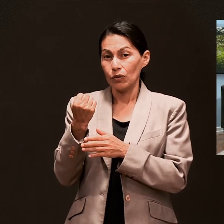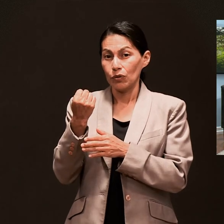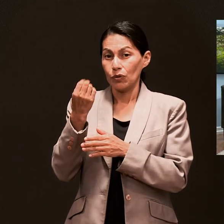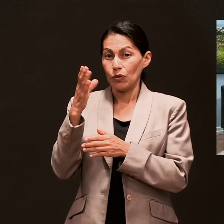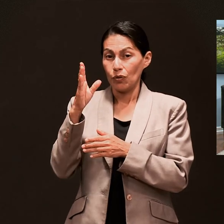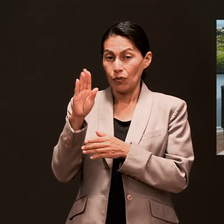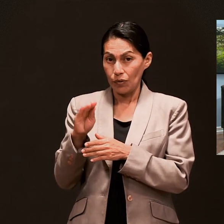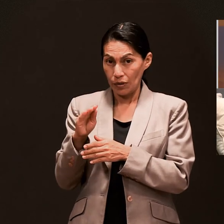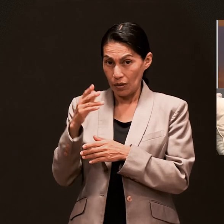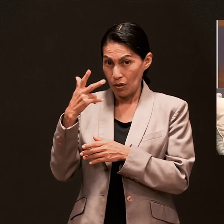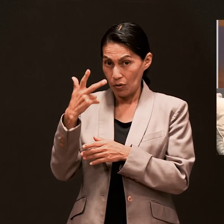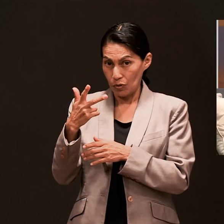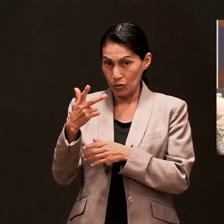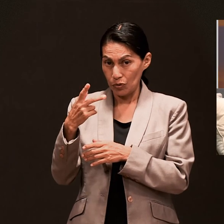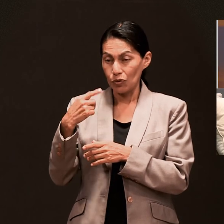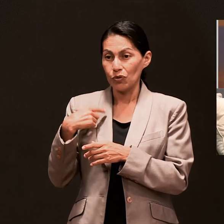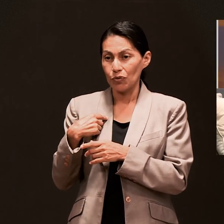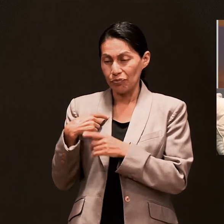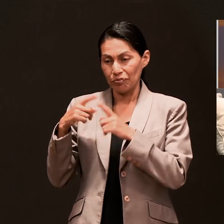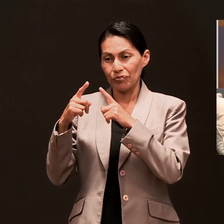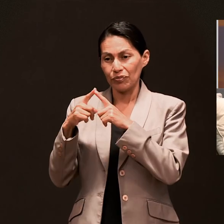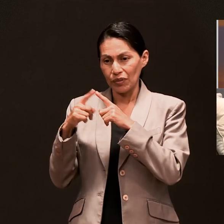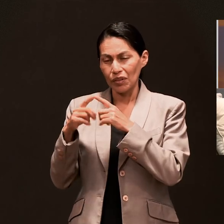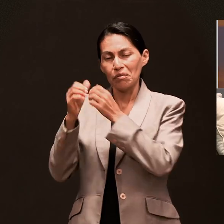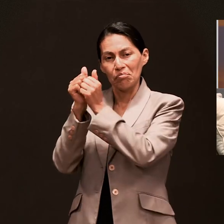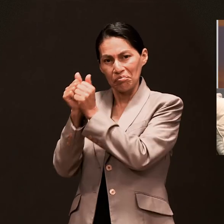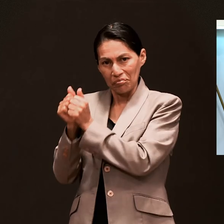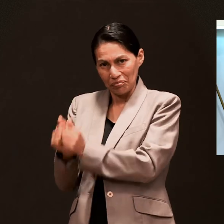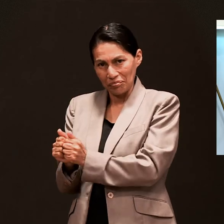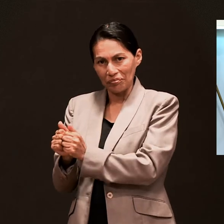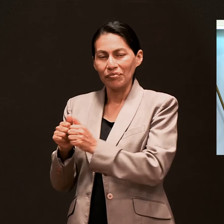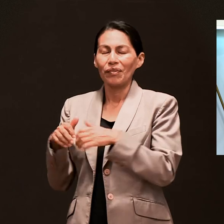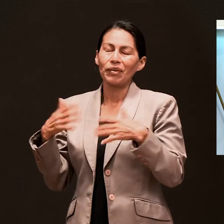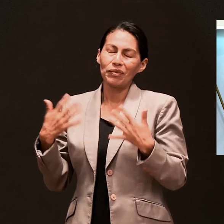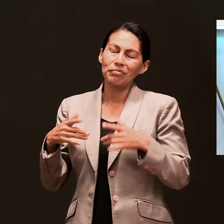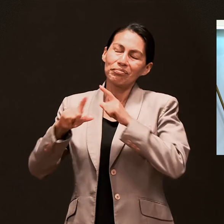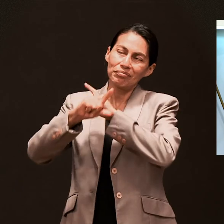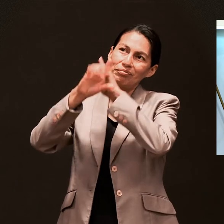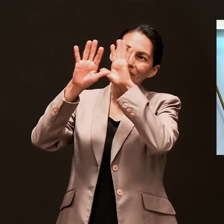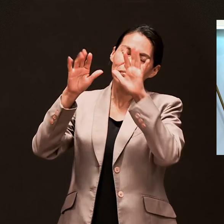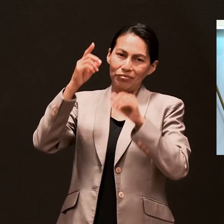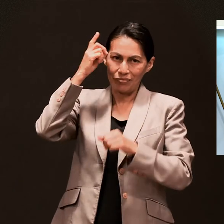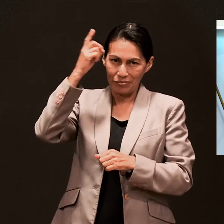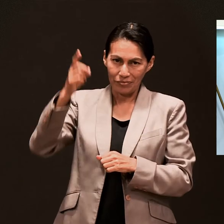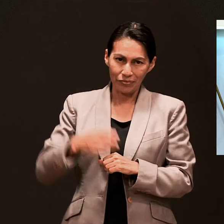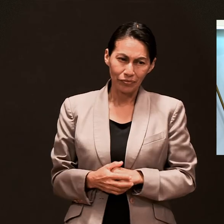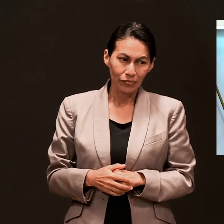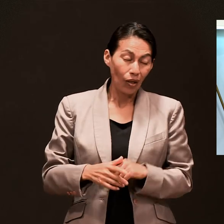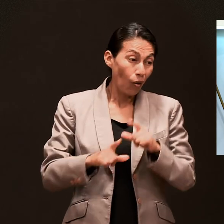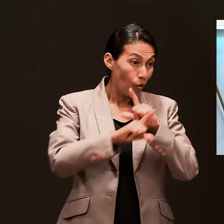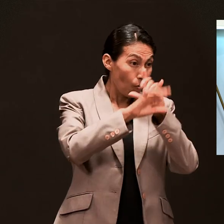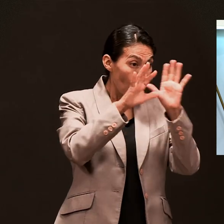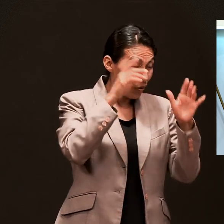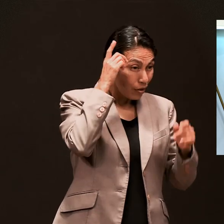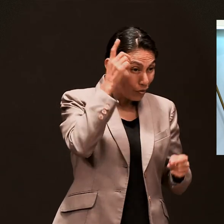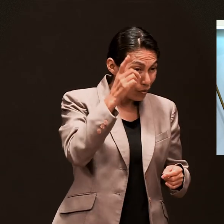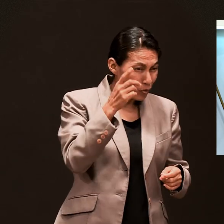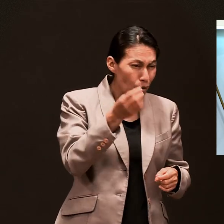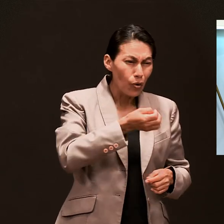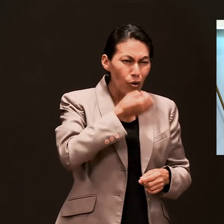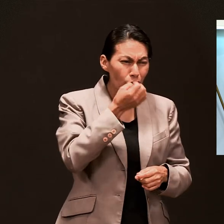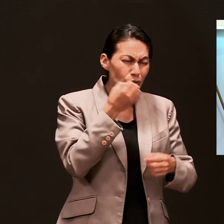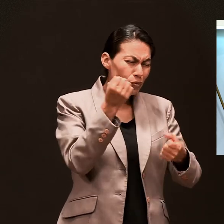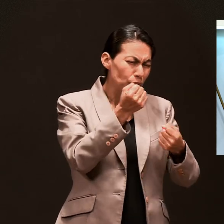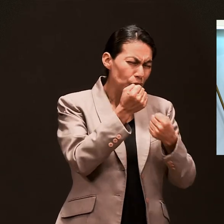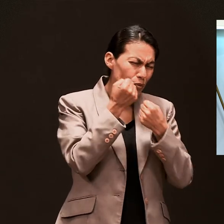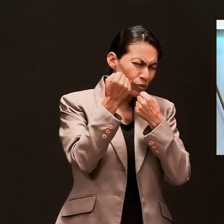1998 hasta ahora no puedo salir Gloria a Dios el poder